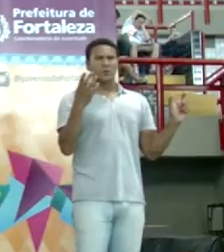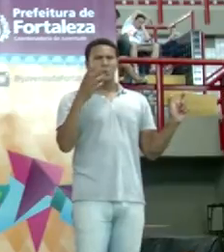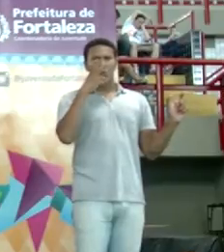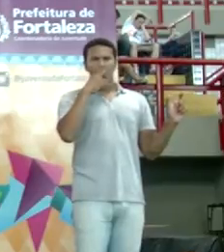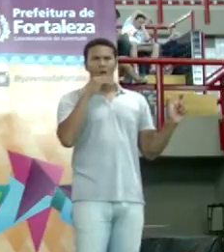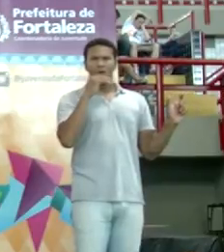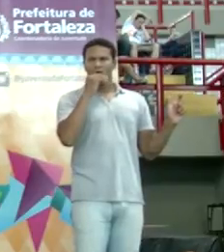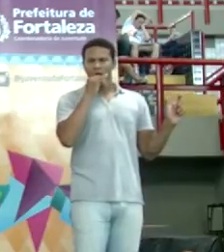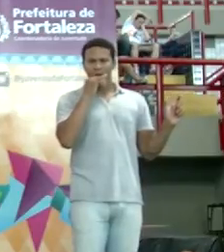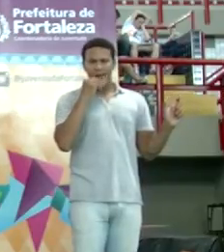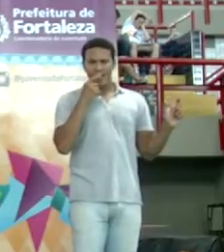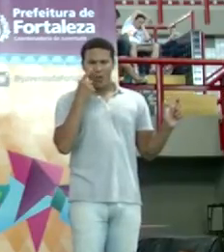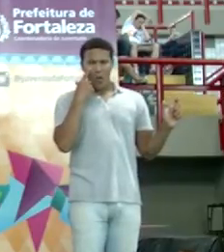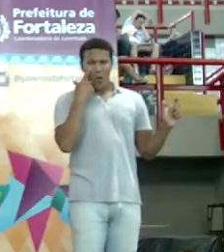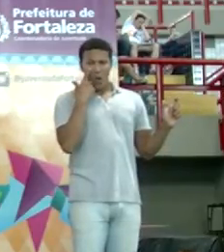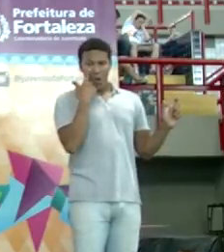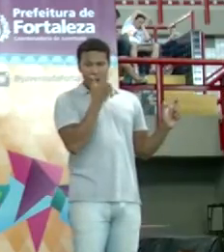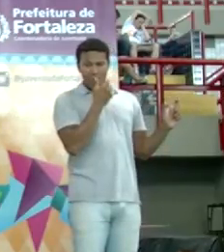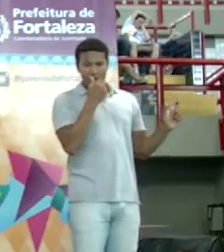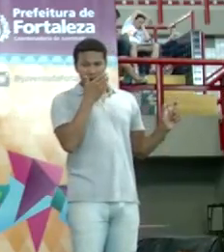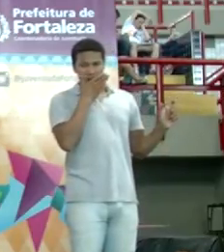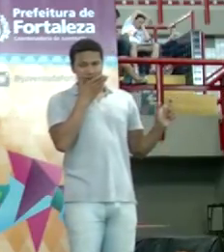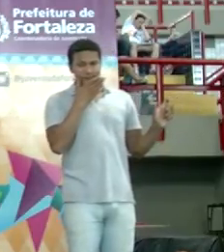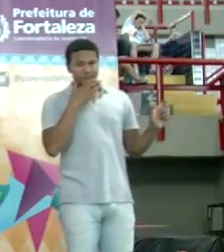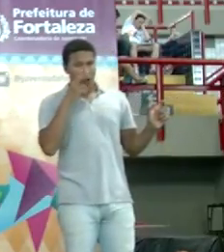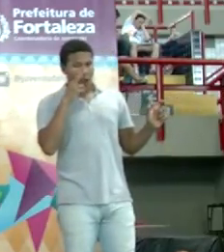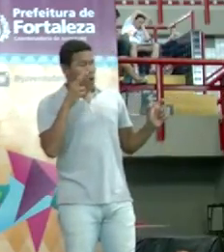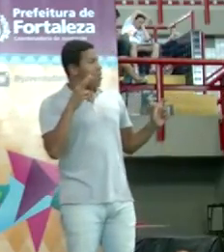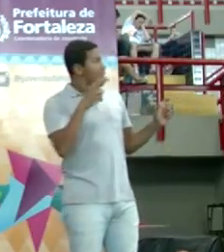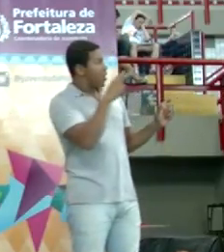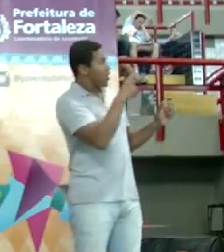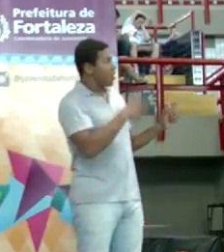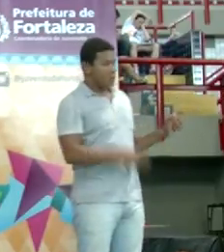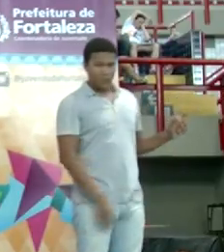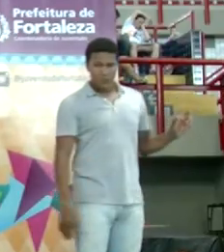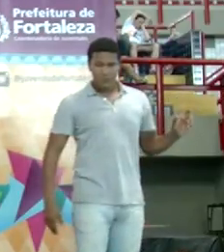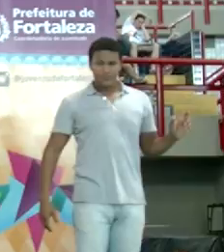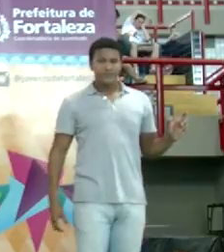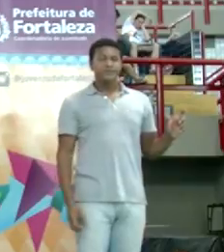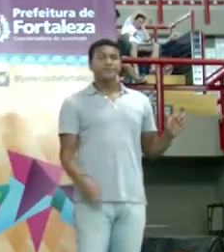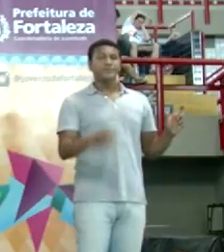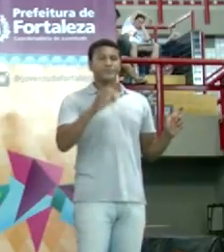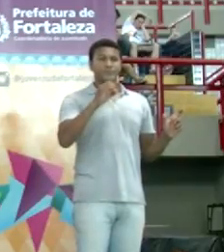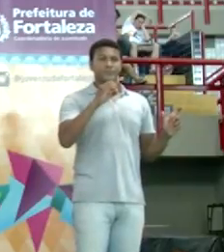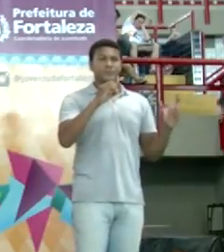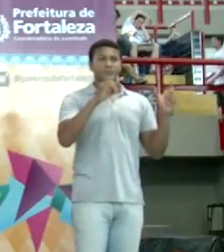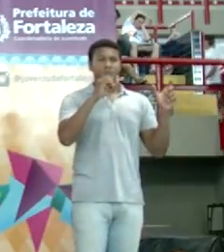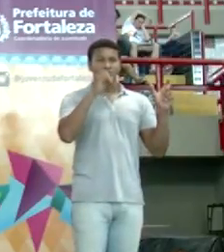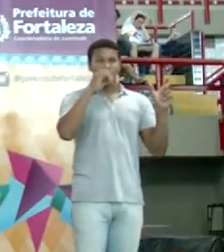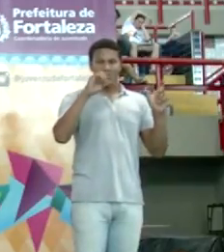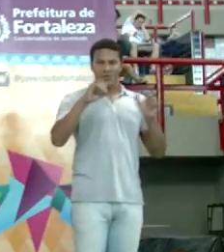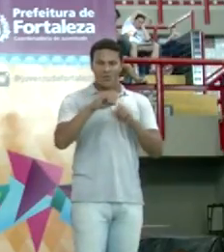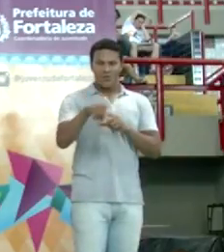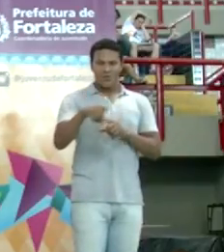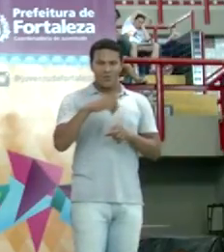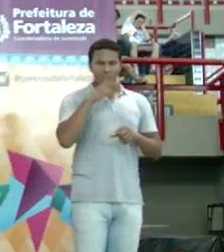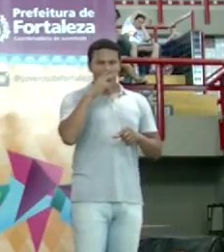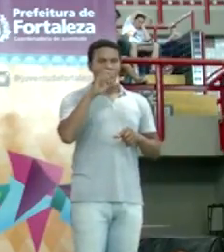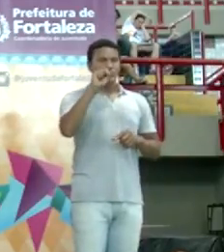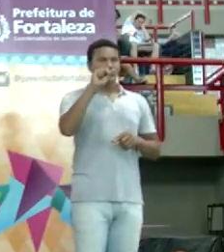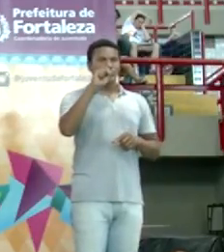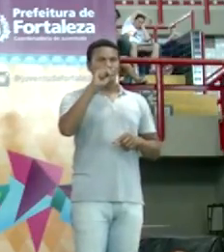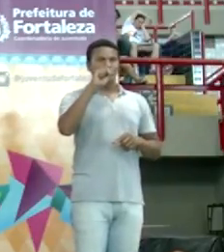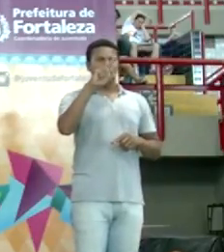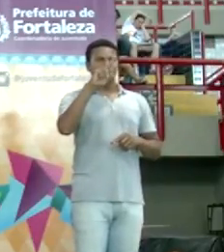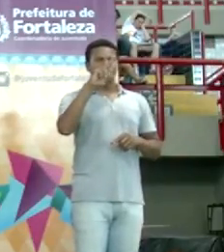ferro? Olhem no telão aí. Qual é o polo do ímã que está voltado para o ferro? Sul.